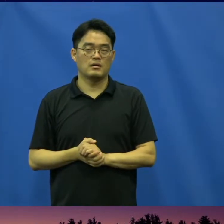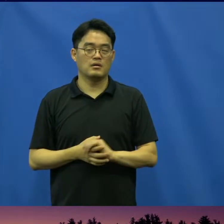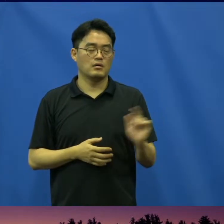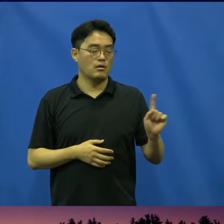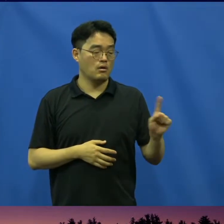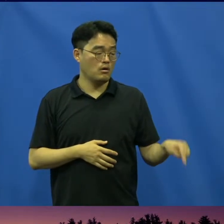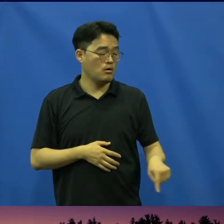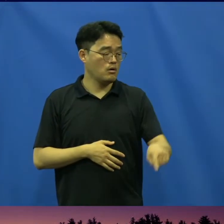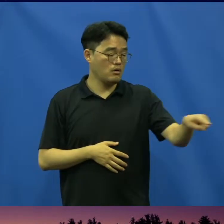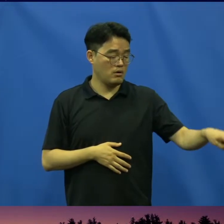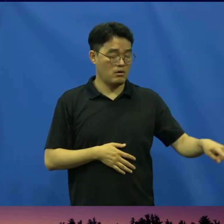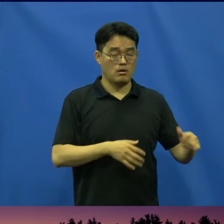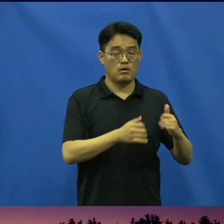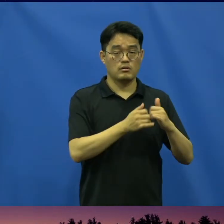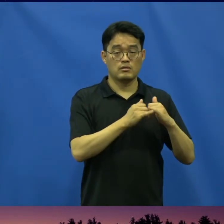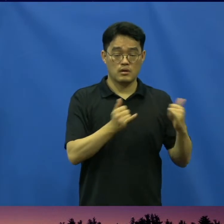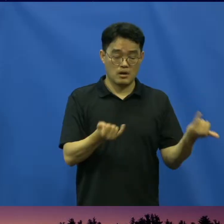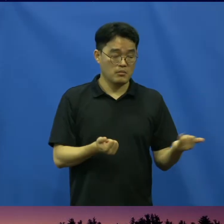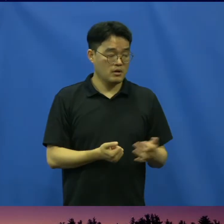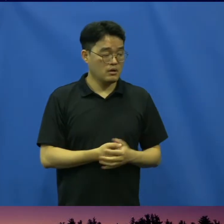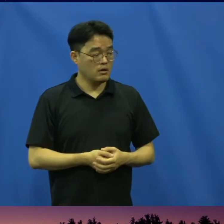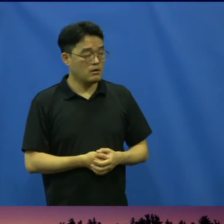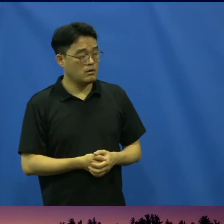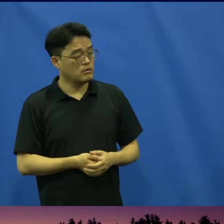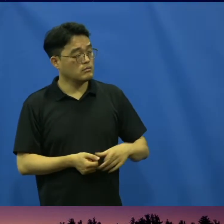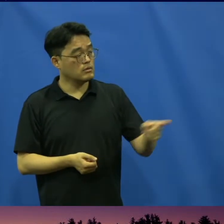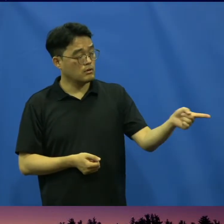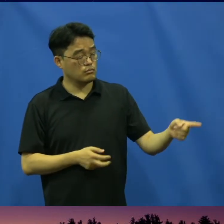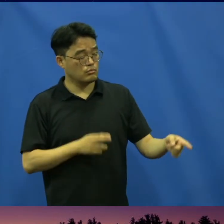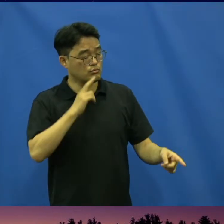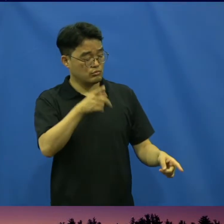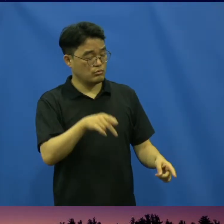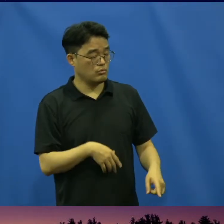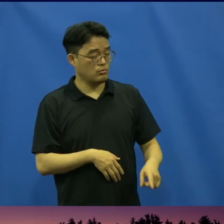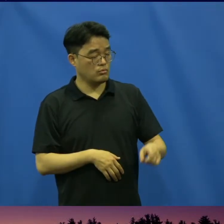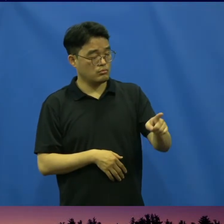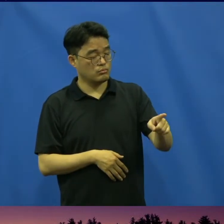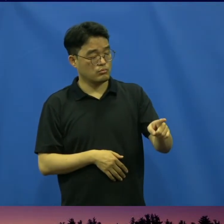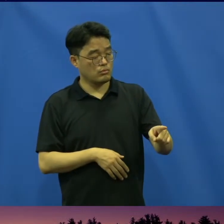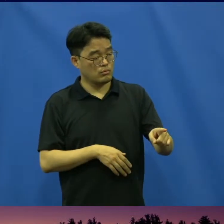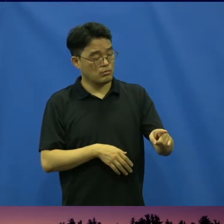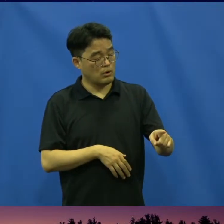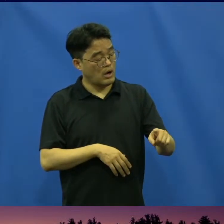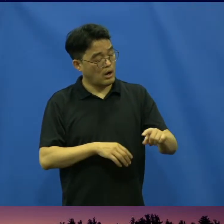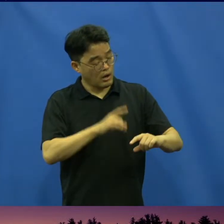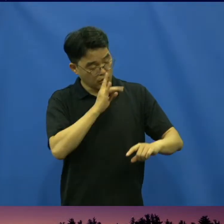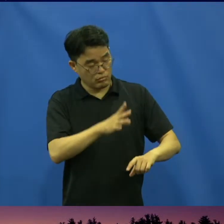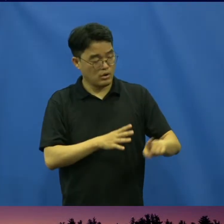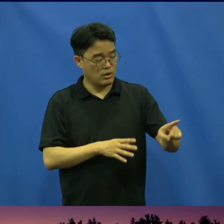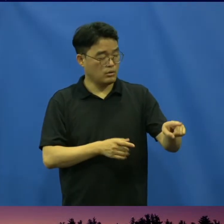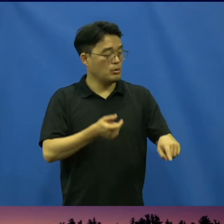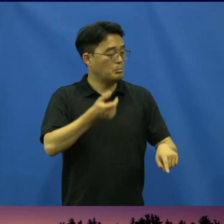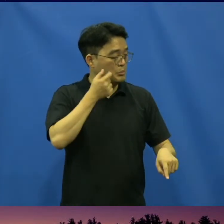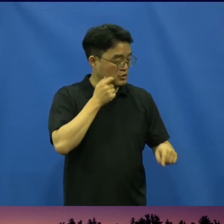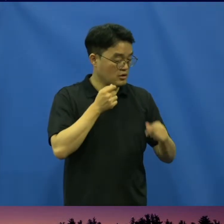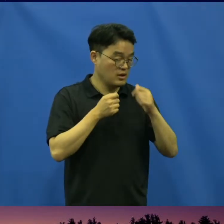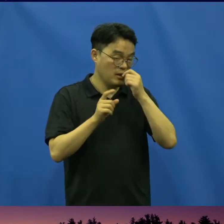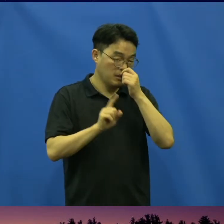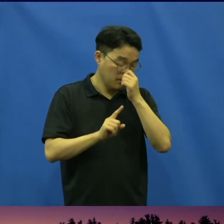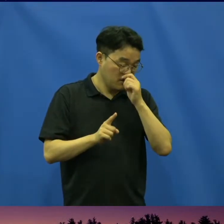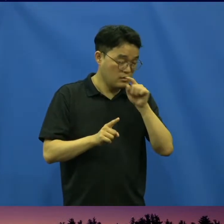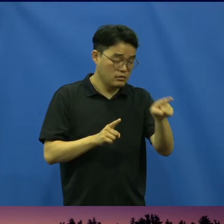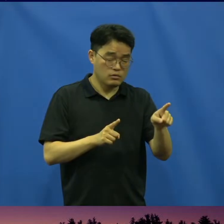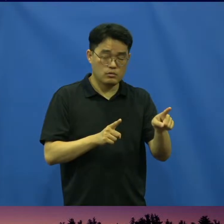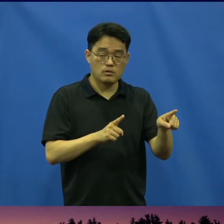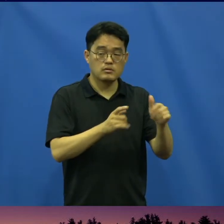맞는 말을 가지고 다른 사람을 좌절하게 하고 절망하게 하고 낙심하게 해요. 사람들을 정죄하고